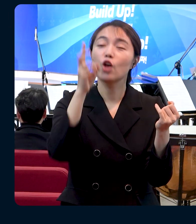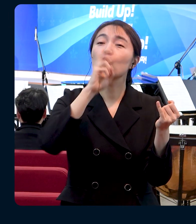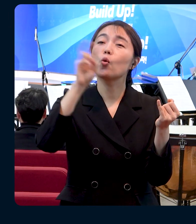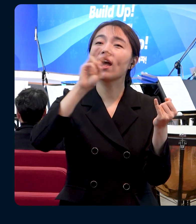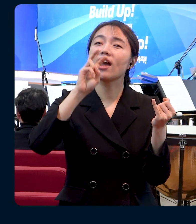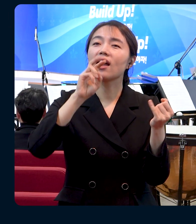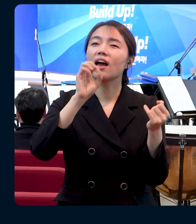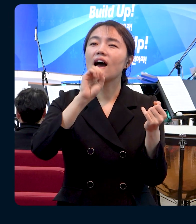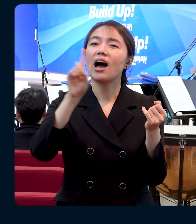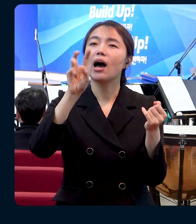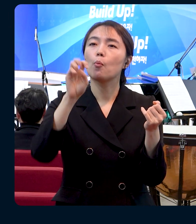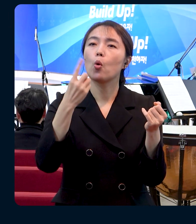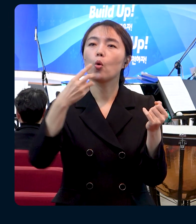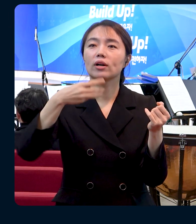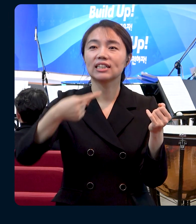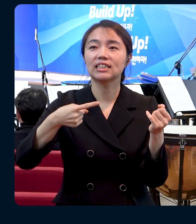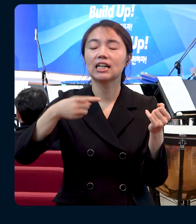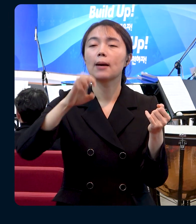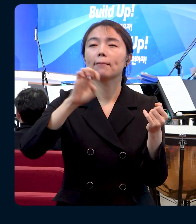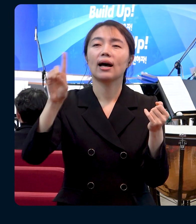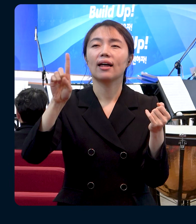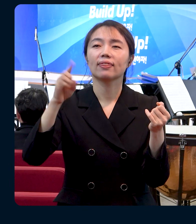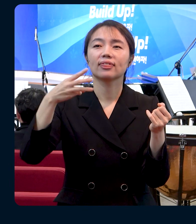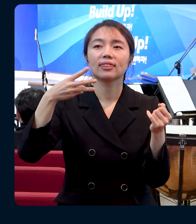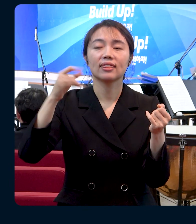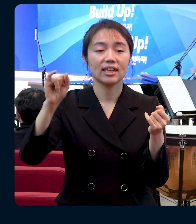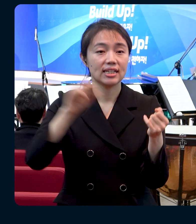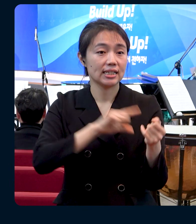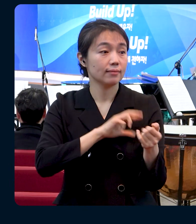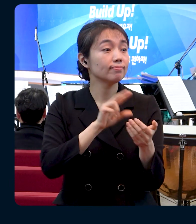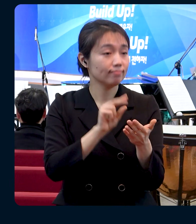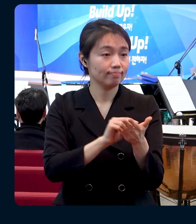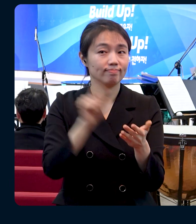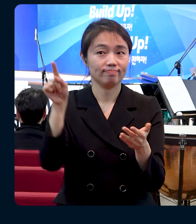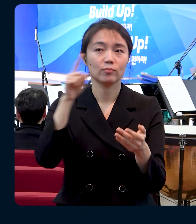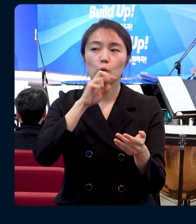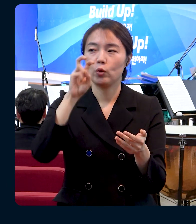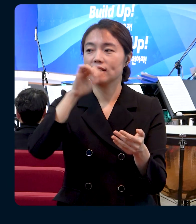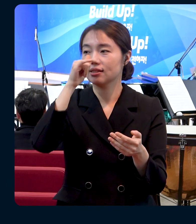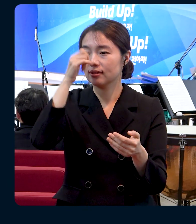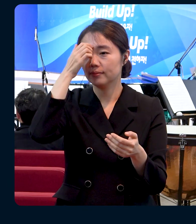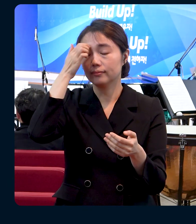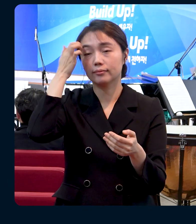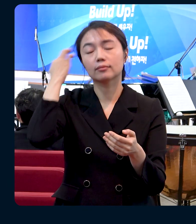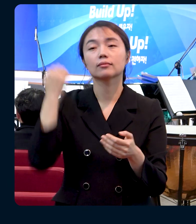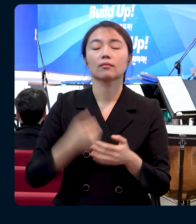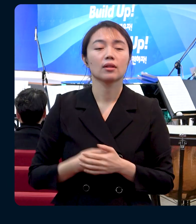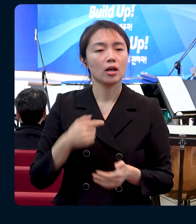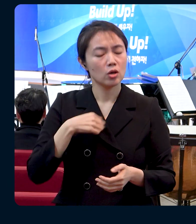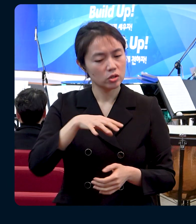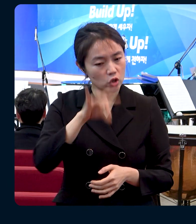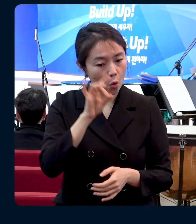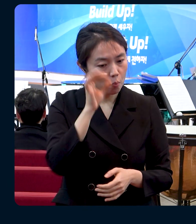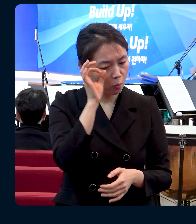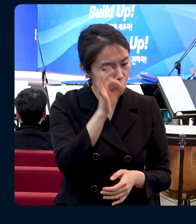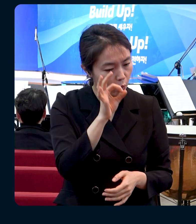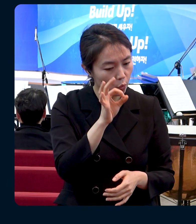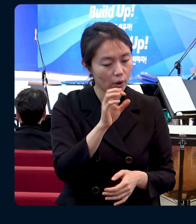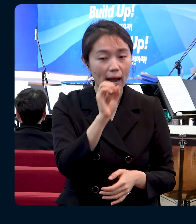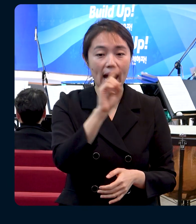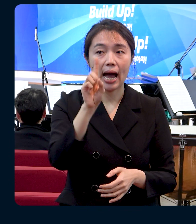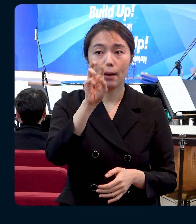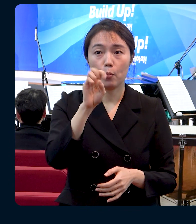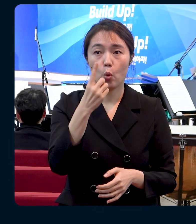파티라는 게 있습니다. 아모르 파티. 웃으시는 분들은 알고 있다는 뜻이겠죠. 저는 처음에